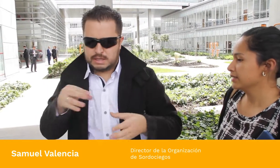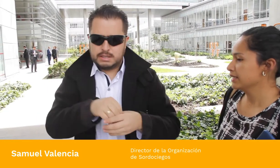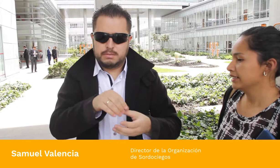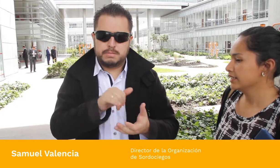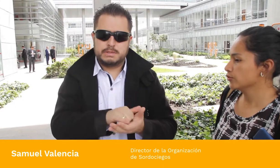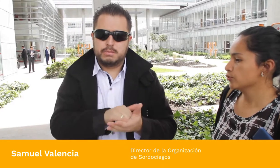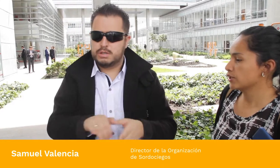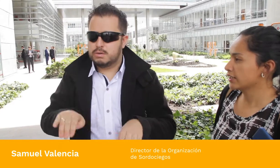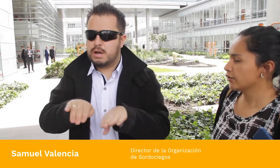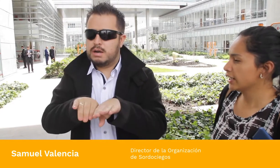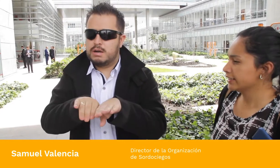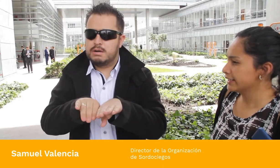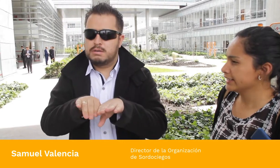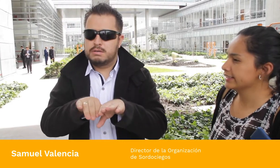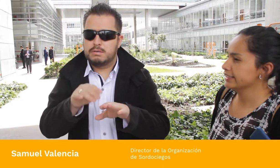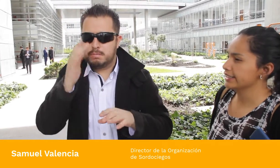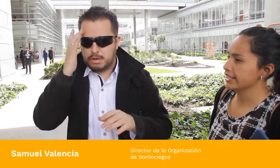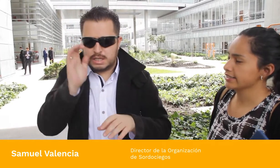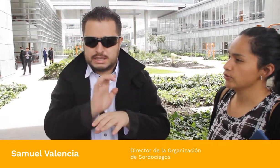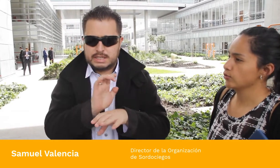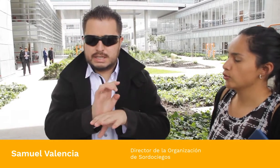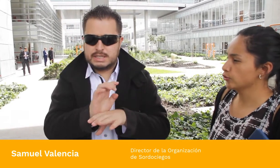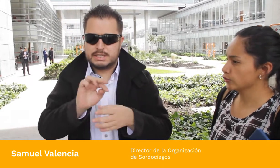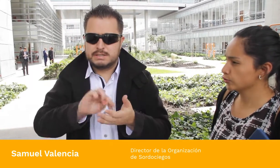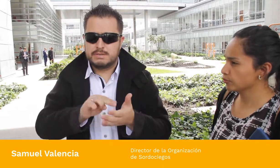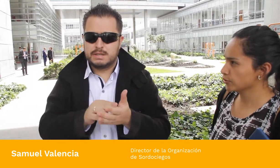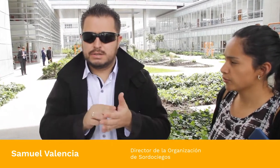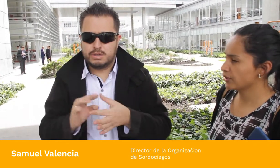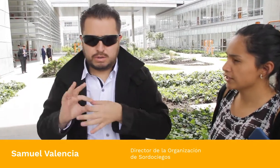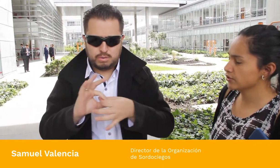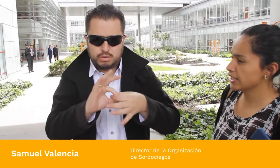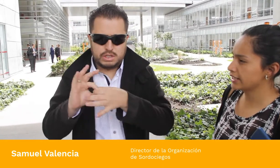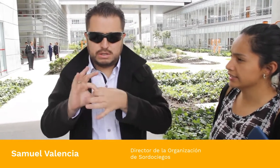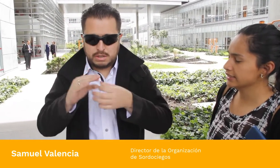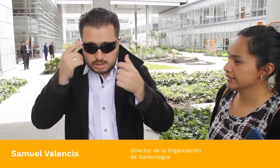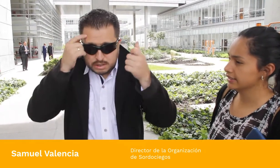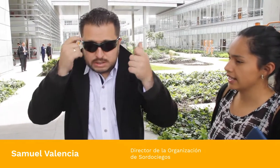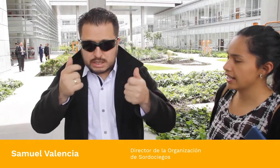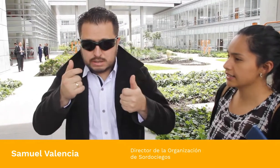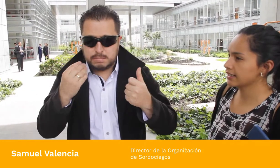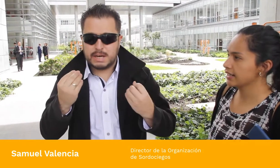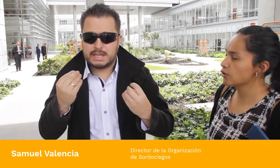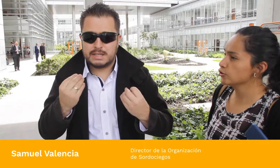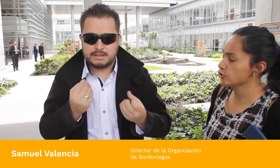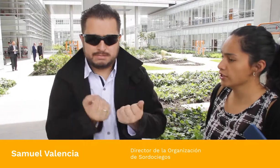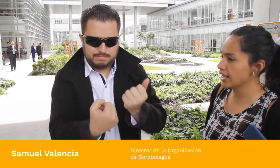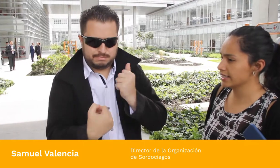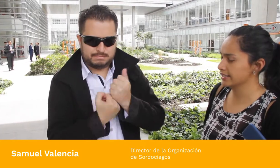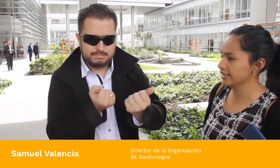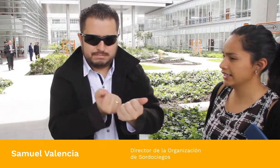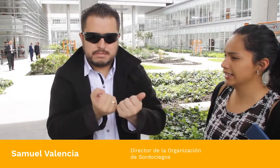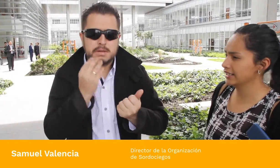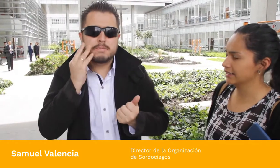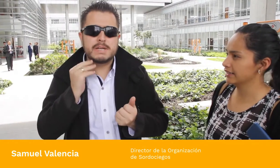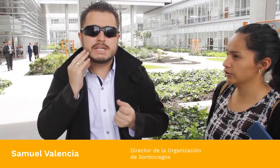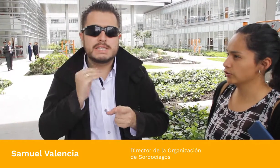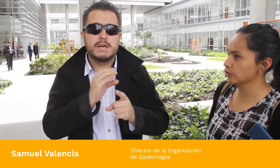independientemente de sus características como otros grupos poblacionales, la unión hace que entre todos